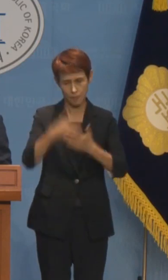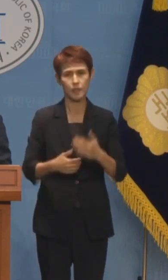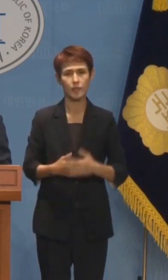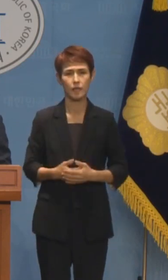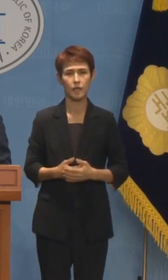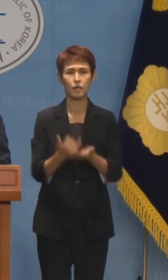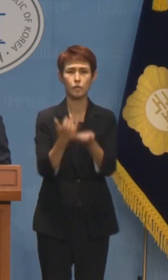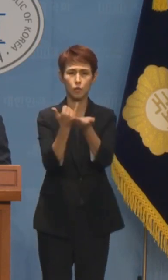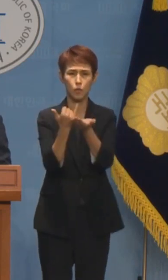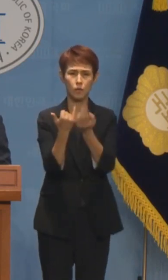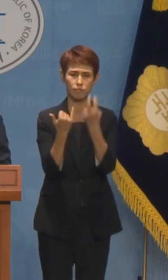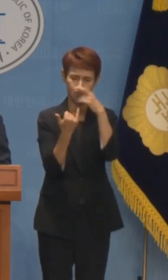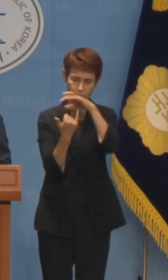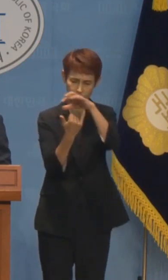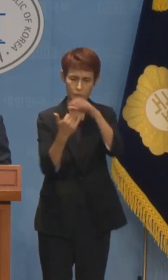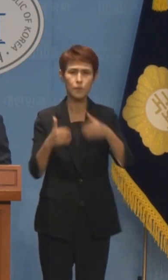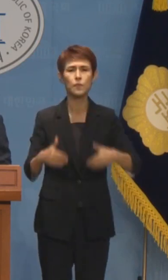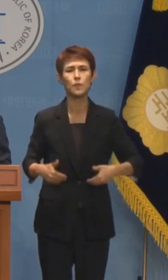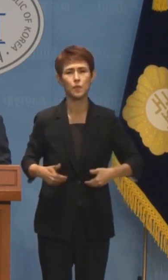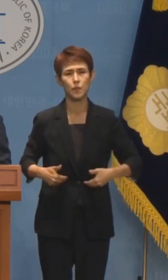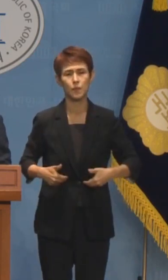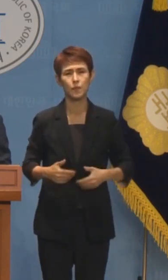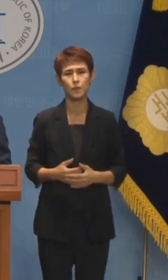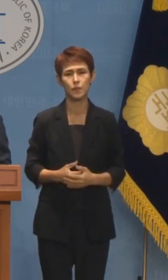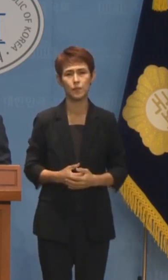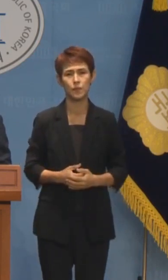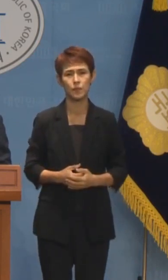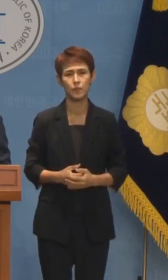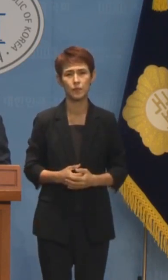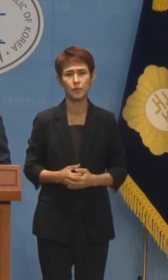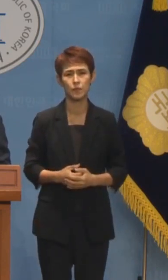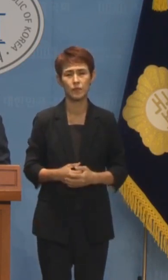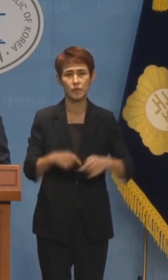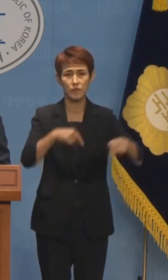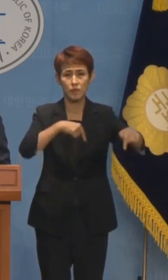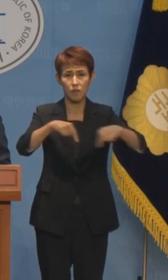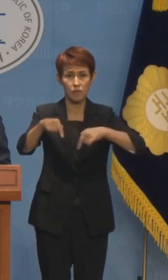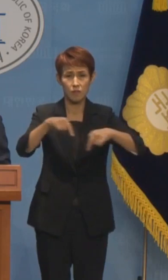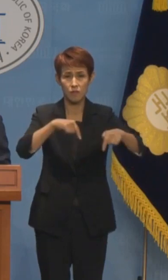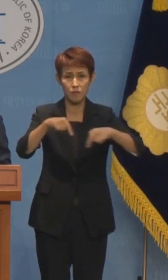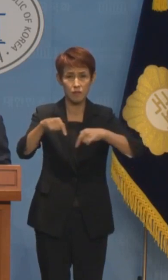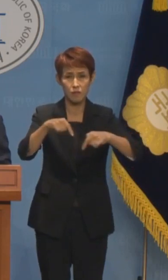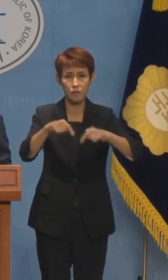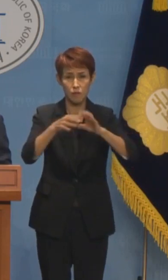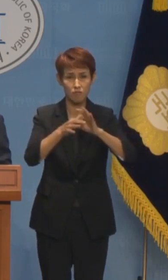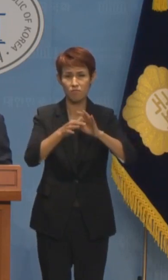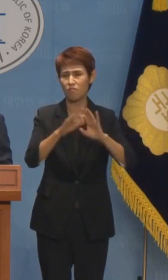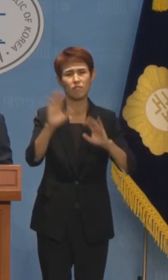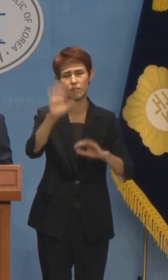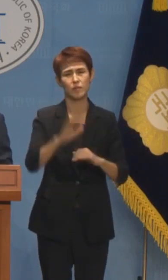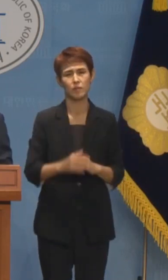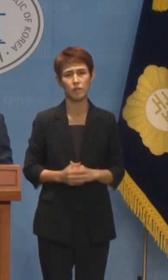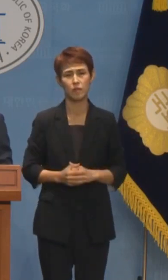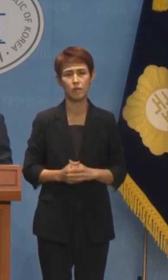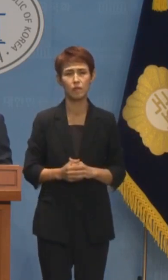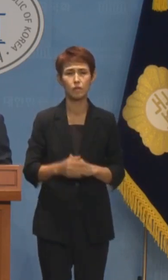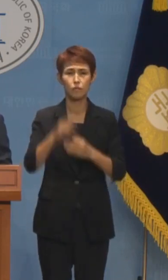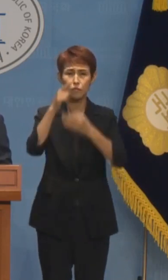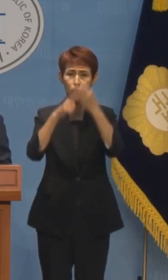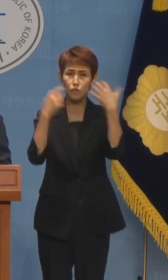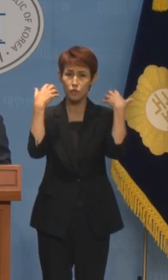한다고 합니다 그저 단순한 정치적 수사가 아닙니다 윤석열